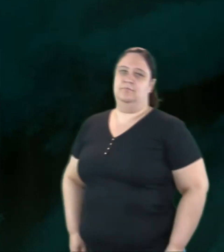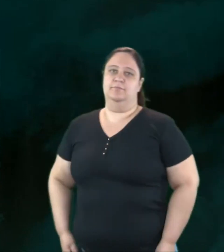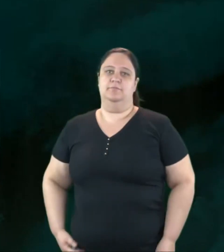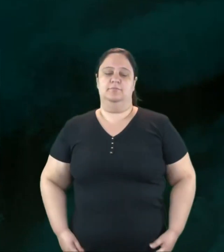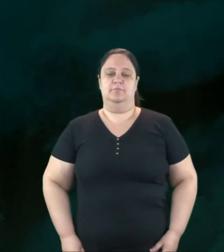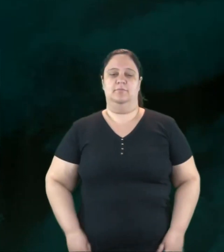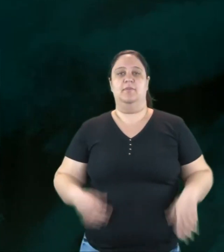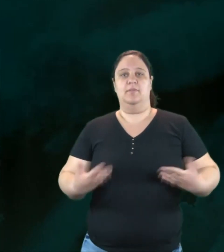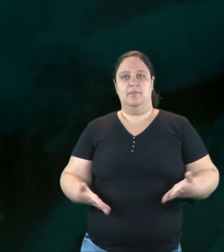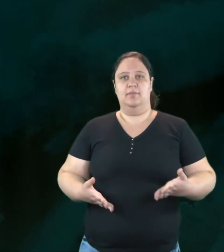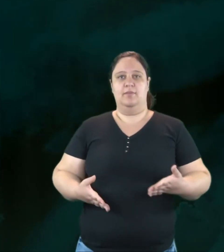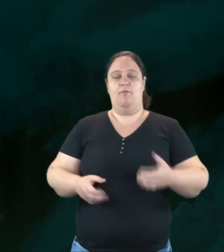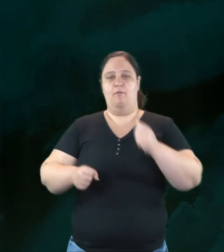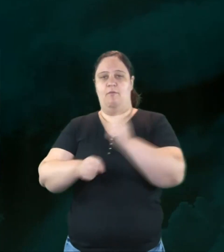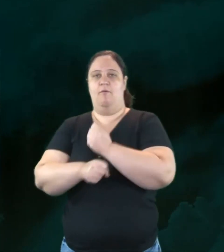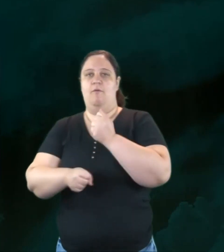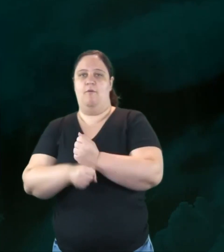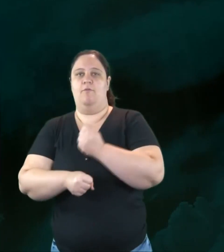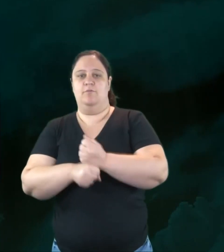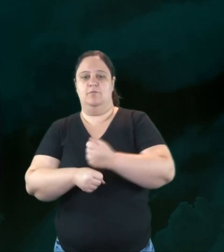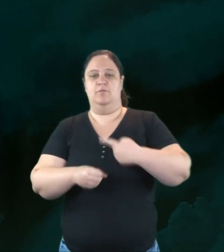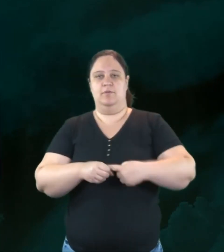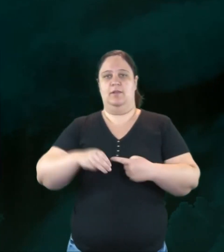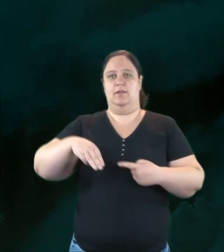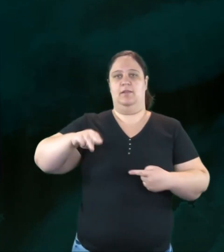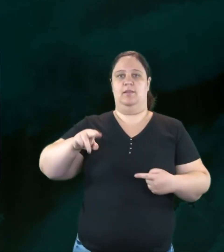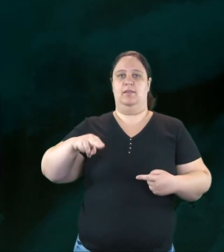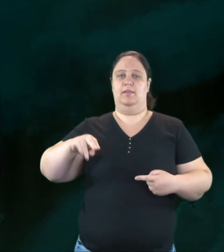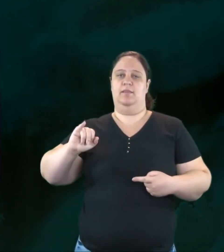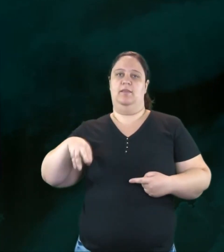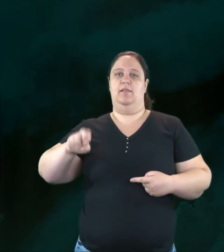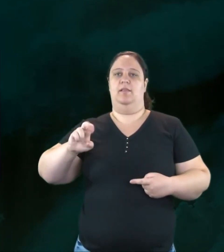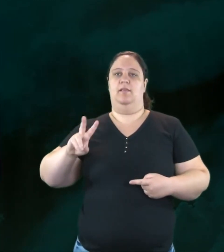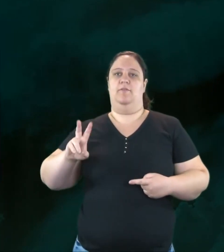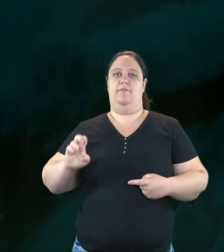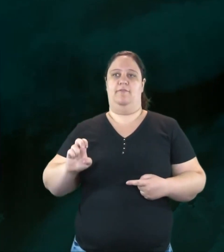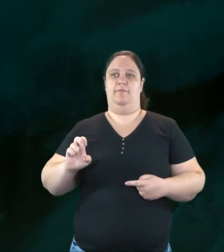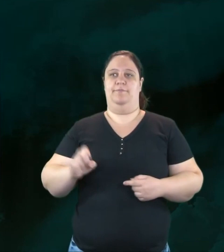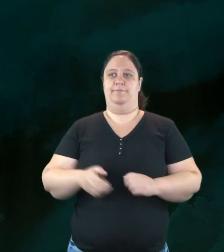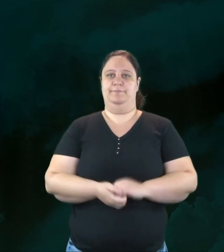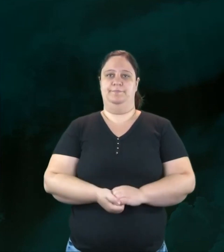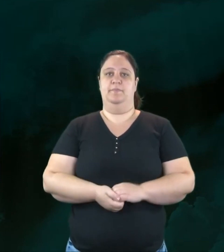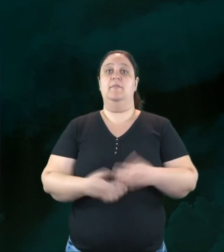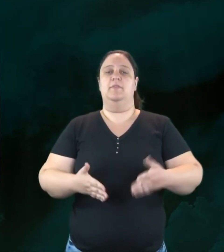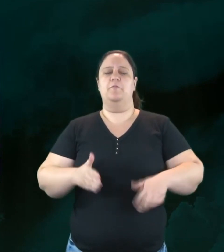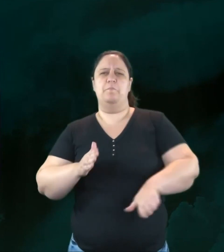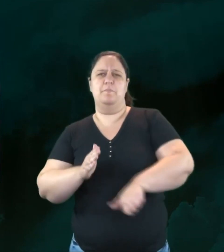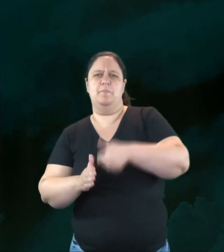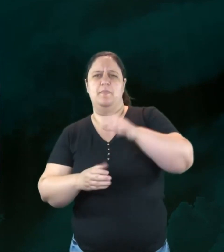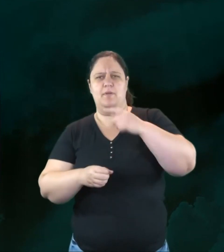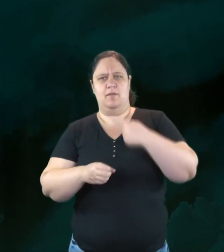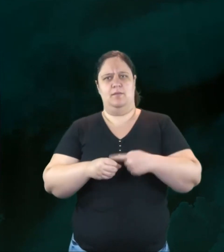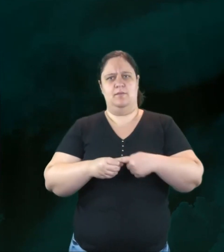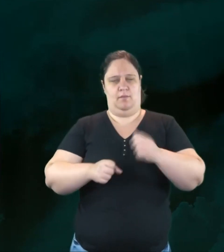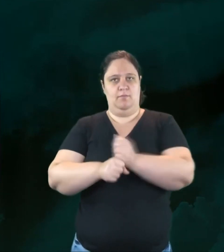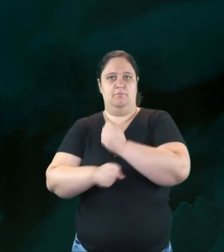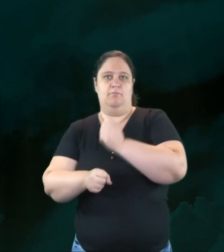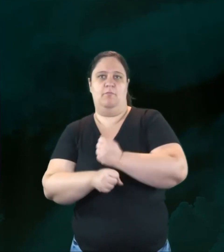Eu não sei se eu vou conseguir explicar para vocês. A primeira cidade que ele edificou era